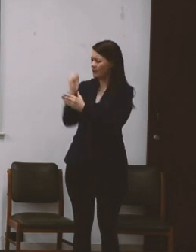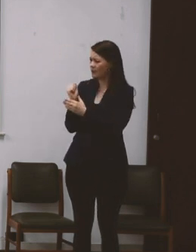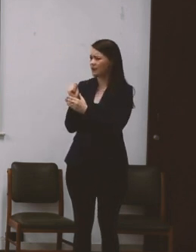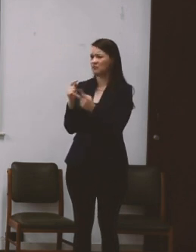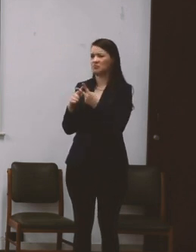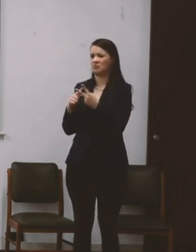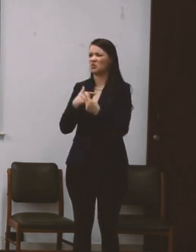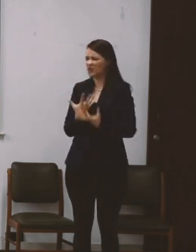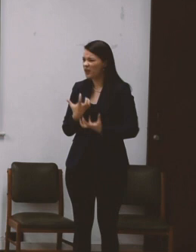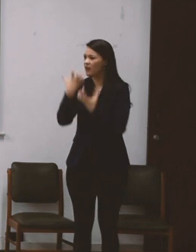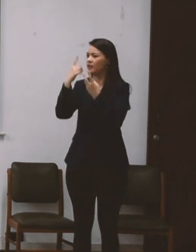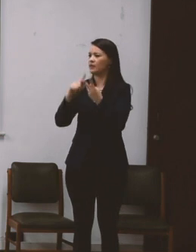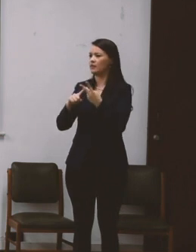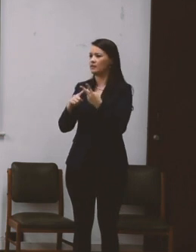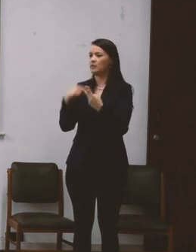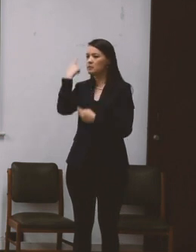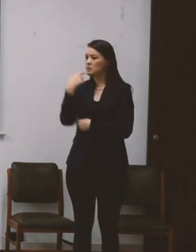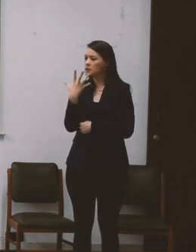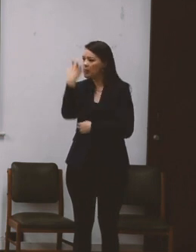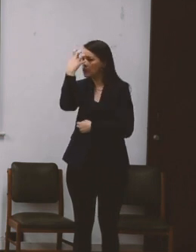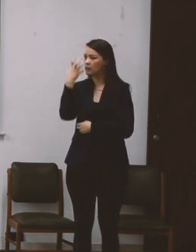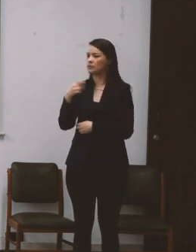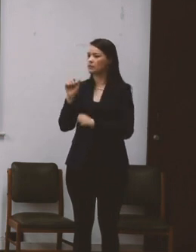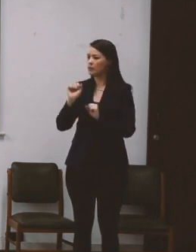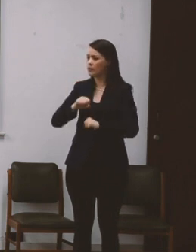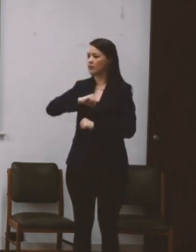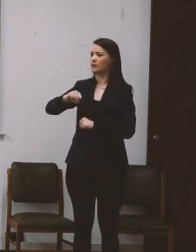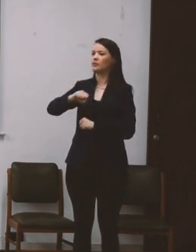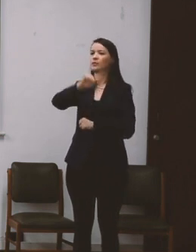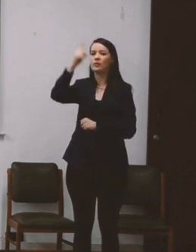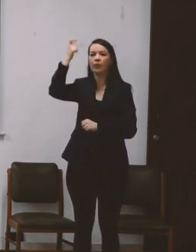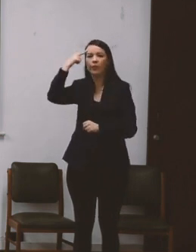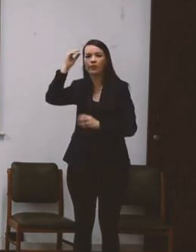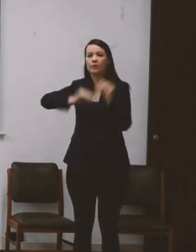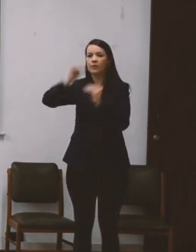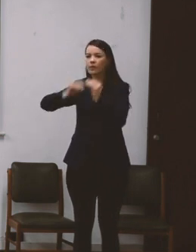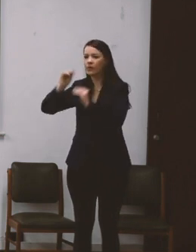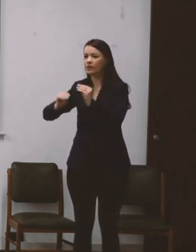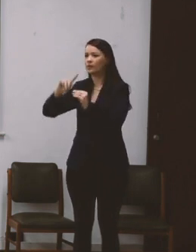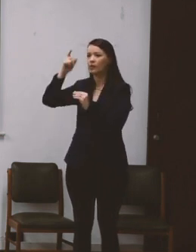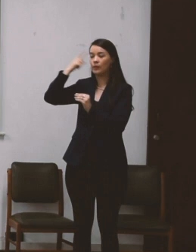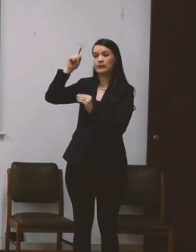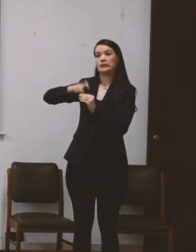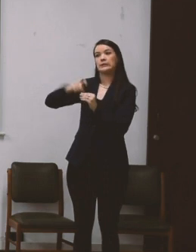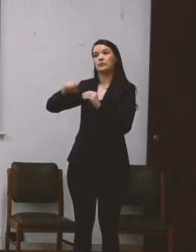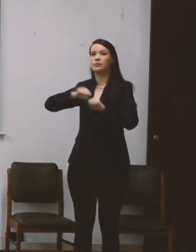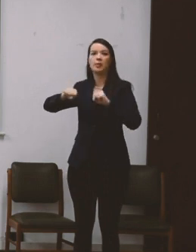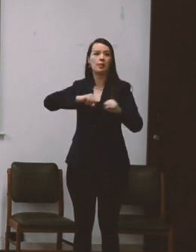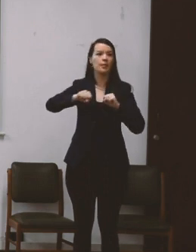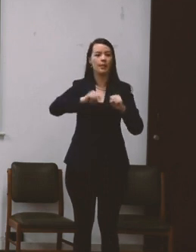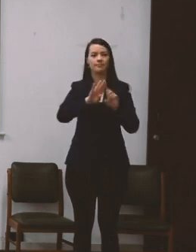ser, enojarse y poner mala cara frente a una forma específica de gobierno que nos necesita funcionales,